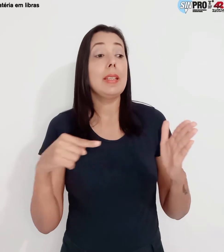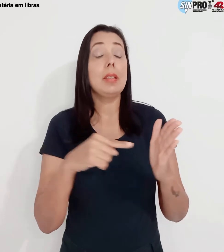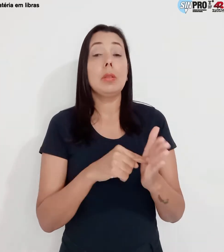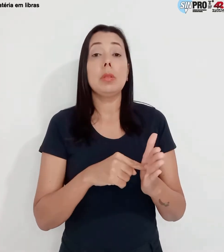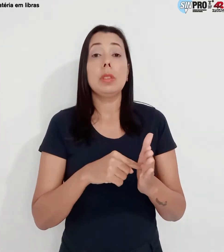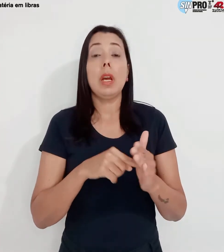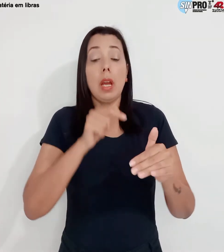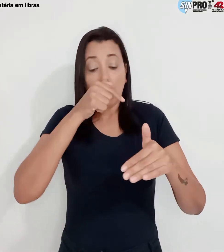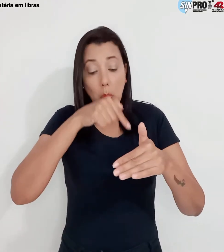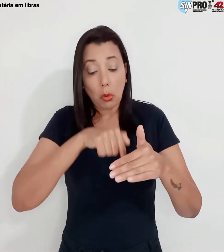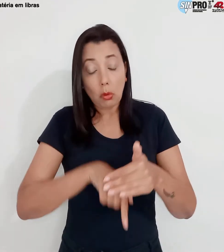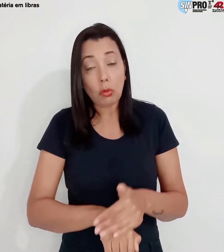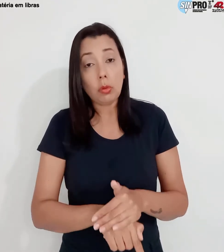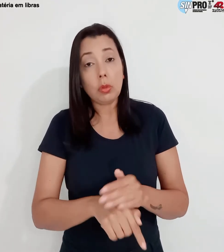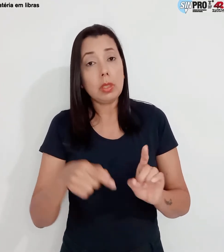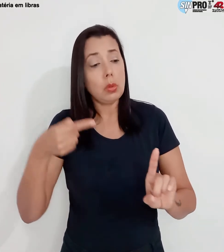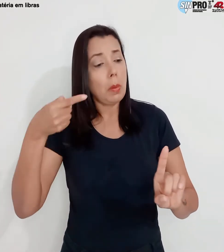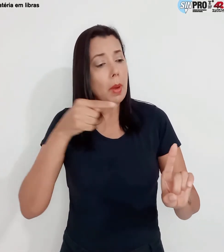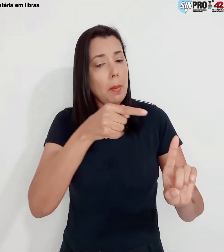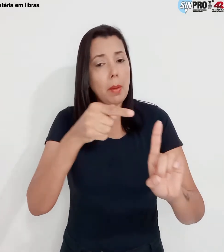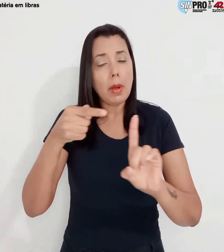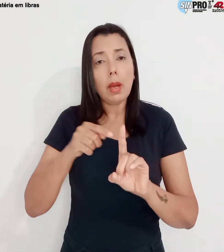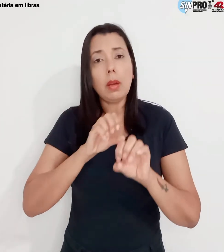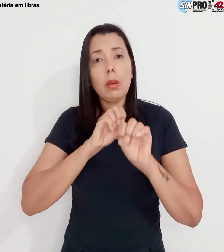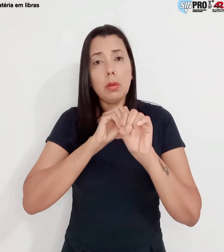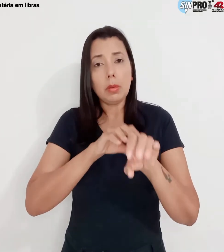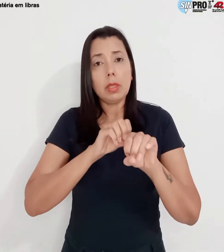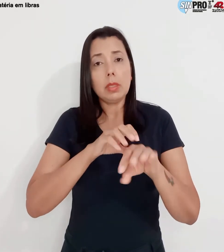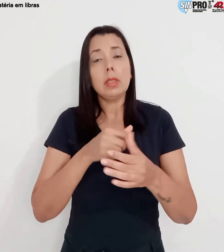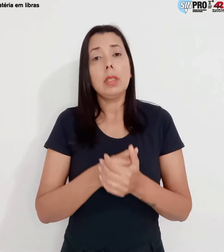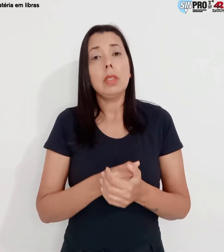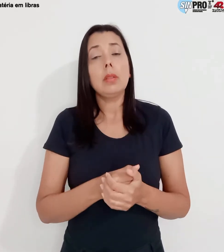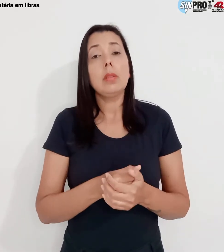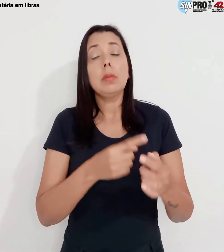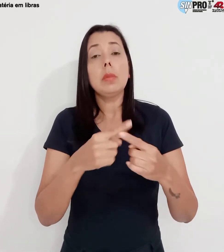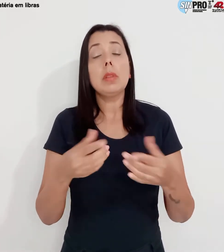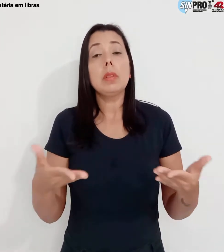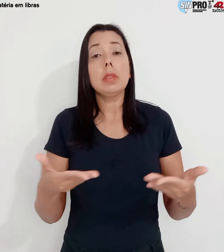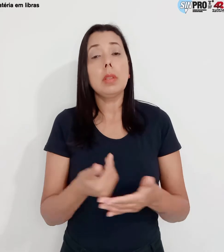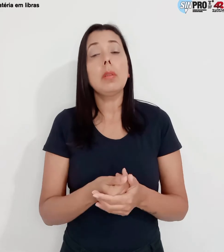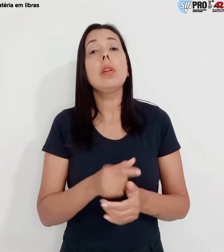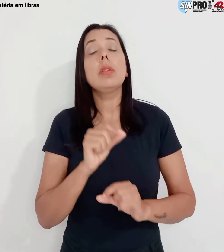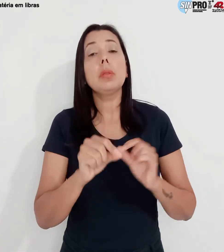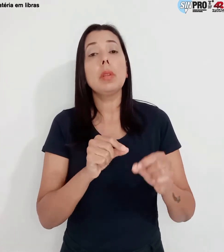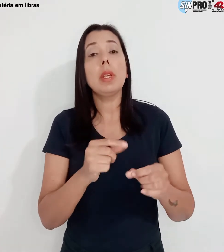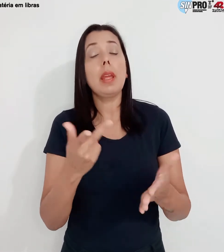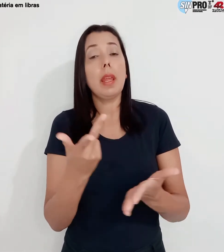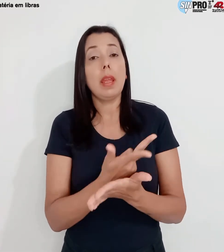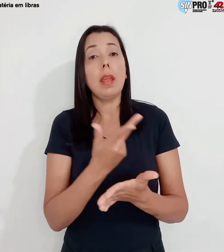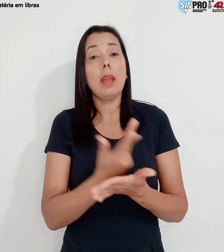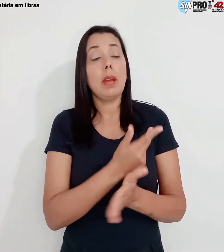a profundidade dos ataques à educação por meio de um fatiamento de